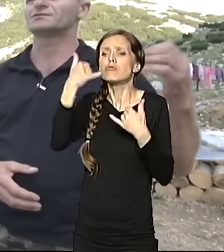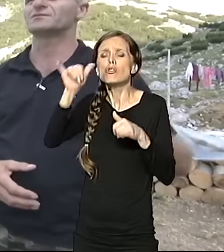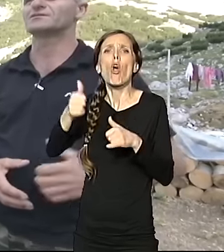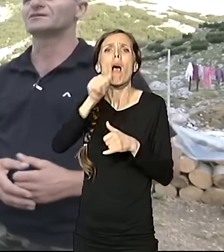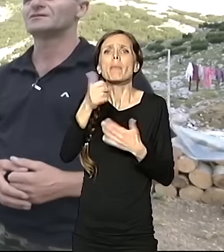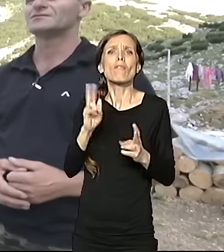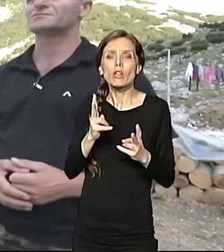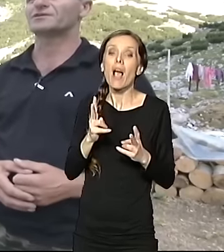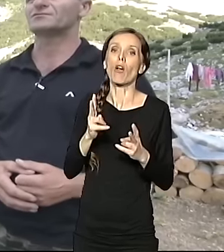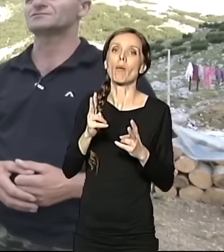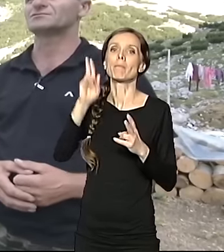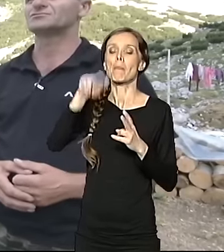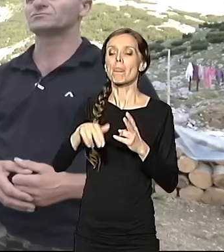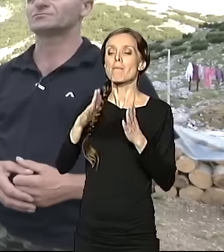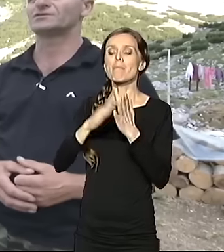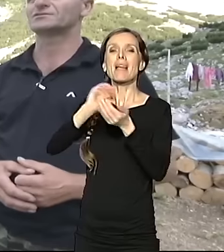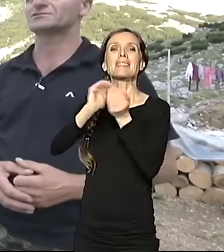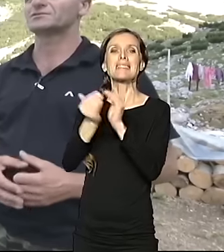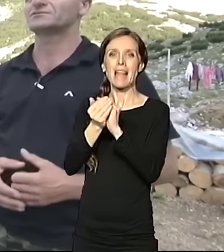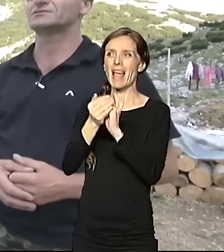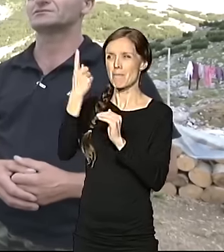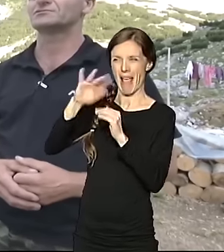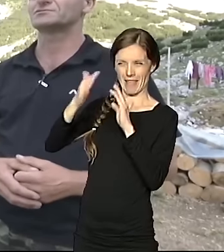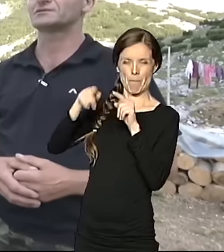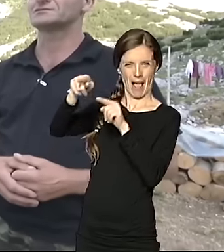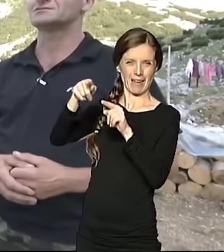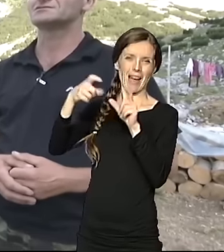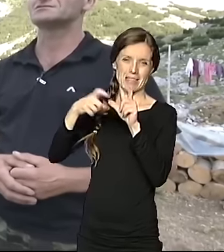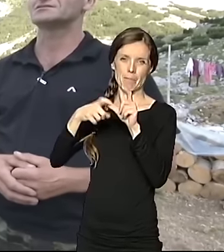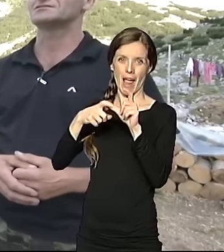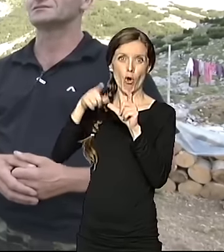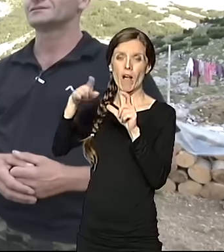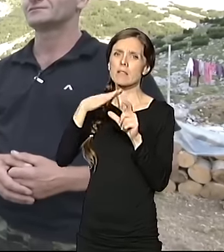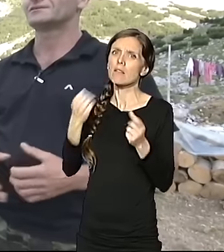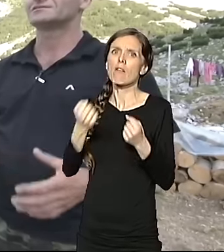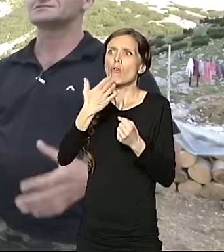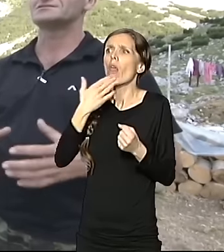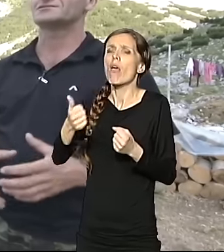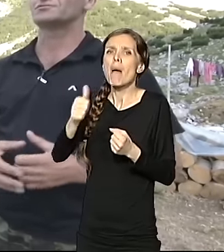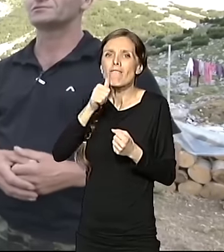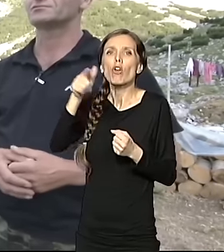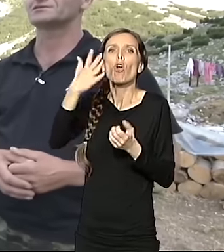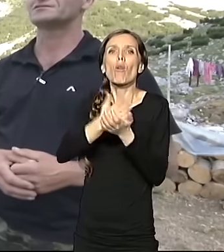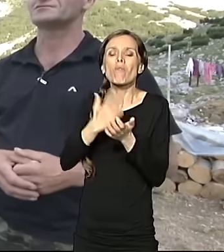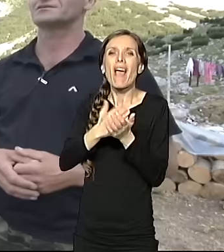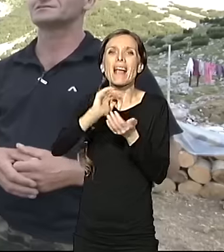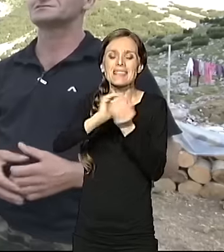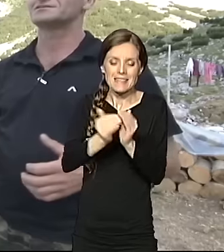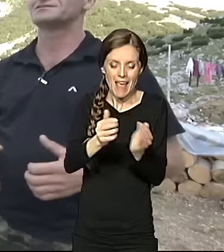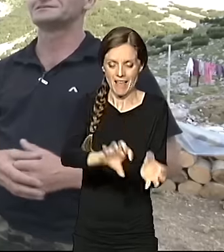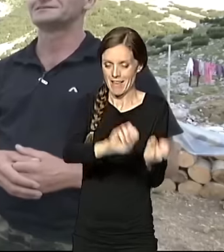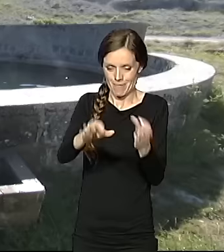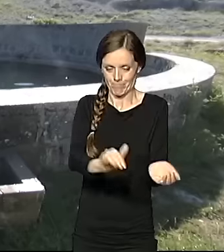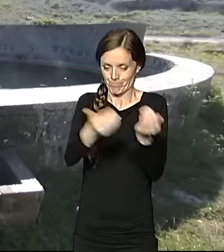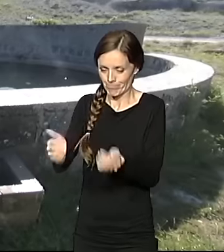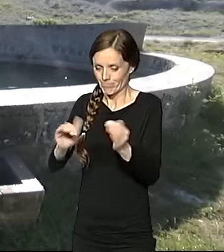bila je tu jedna planina Smrekovac, oni su bili teški bezvodni i oni su imali te snježnice i vadili snijeg i topili korita drvena i